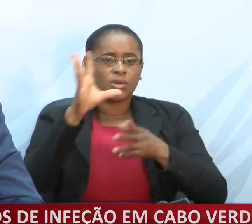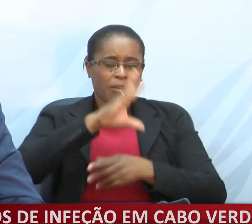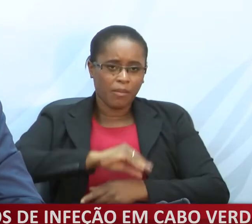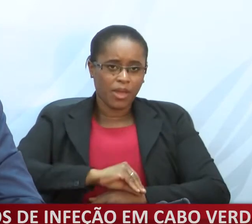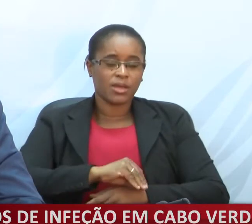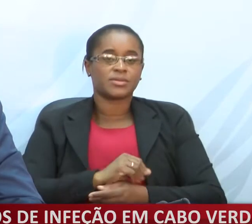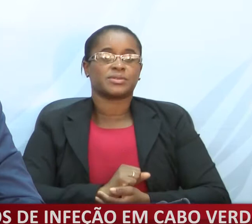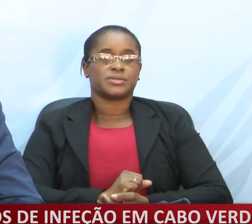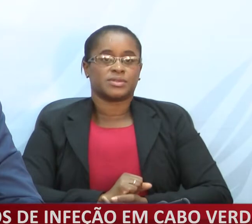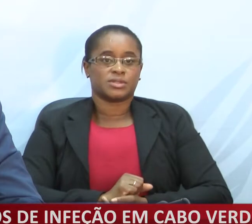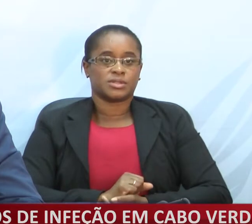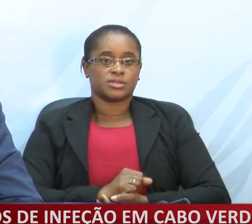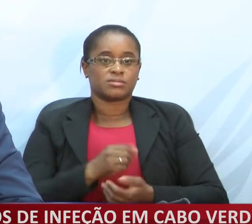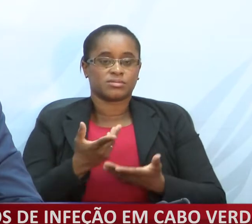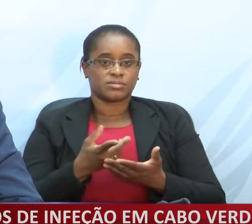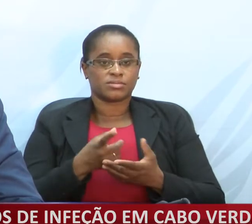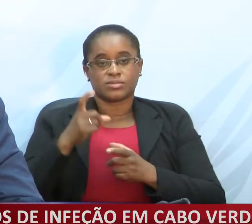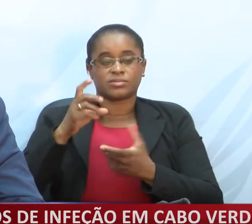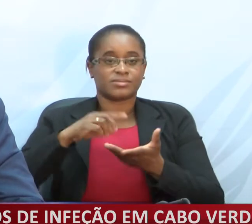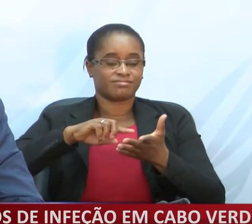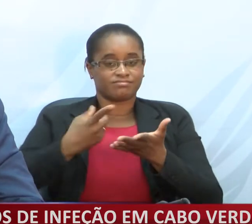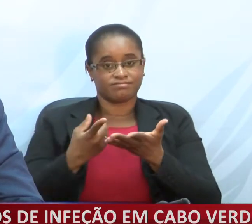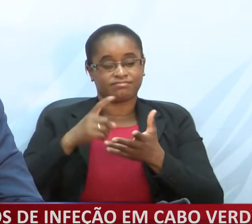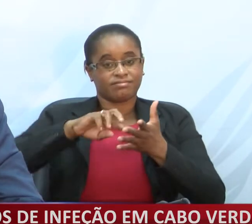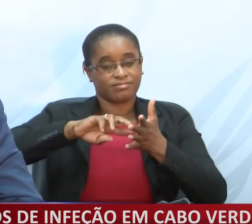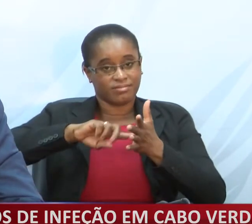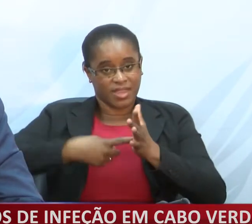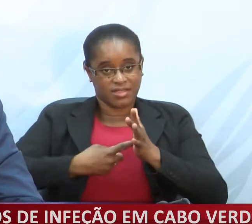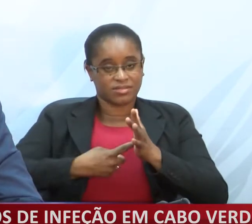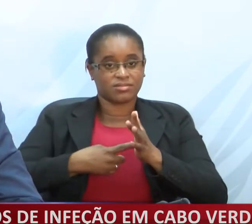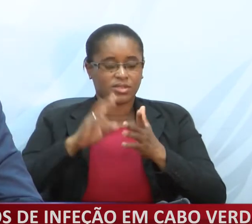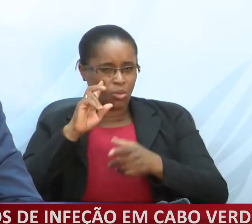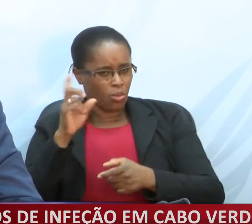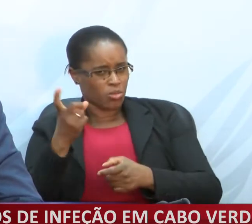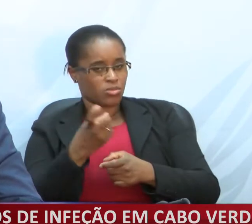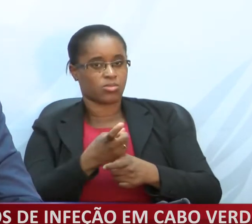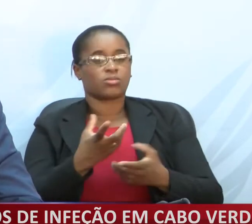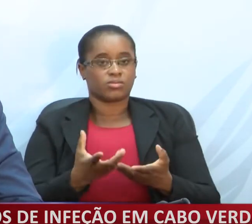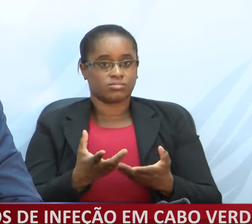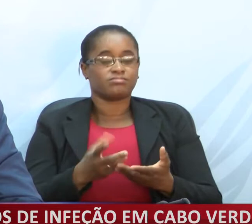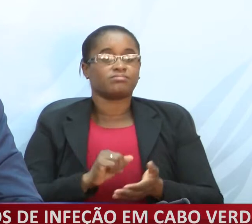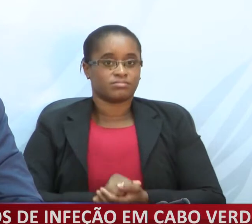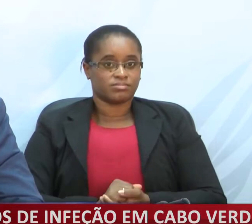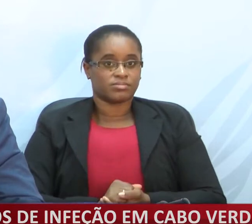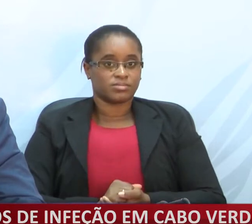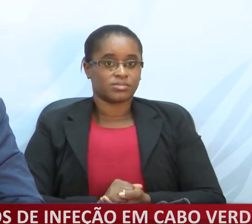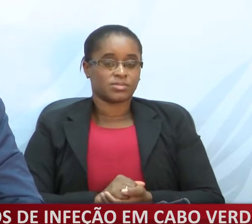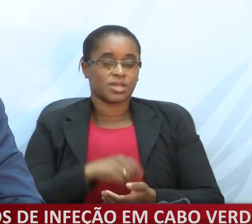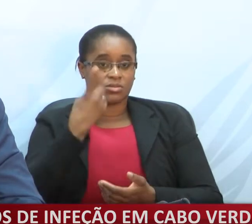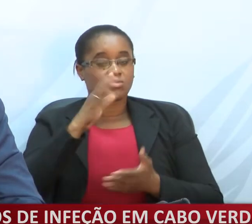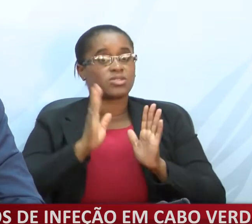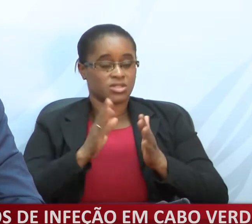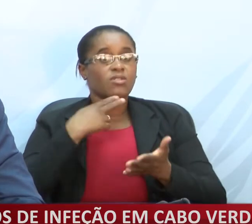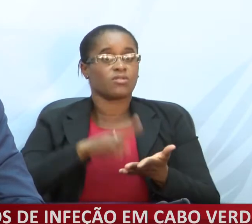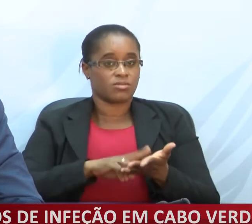foram amostras de controle, exames de controle, em casos que já eram confirmados como positivos e